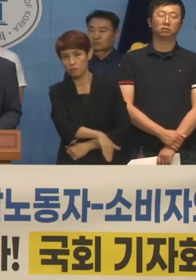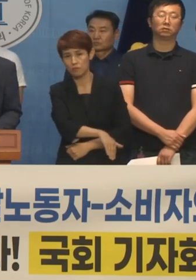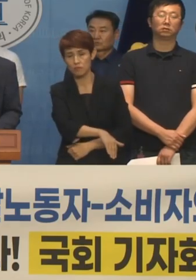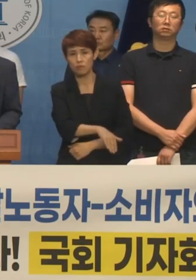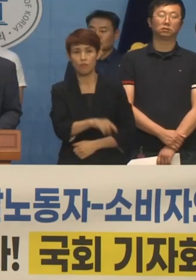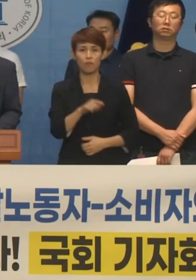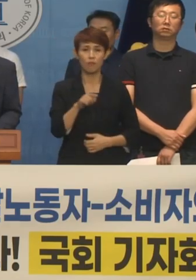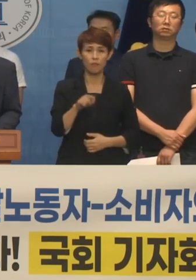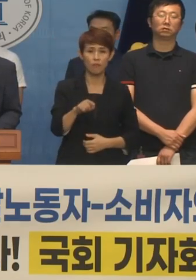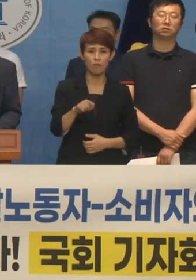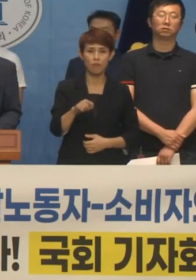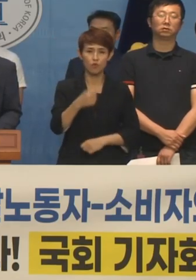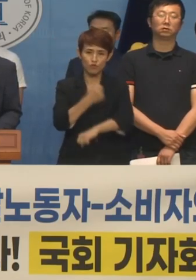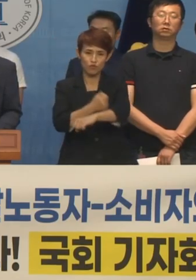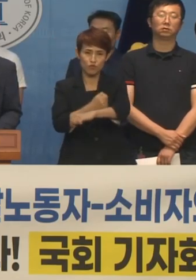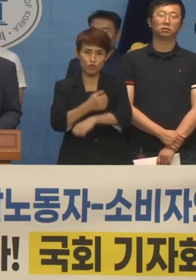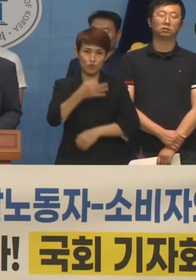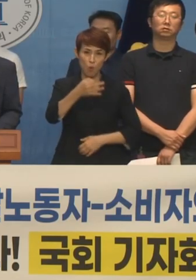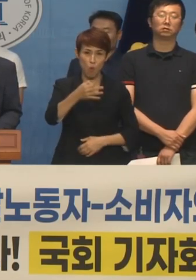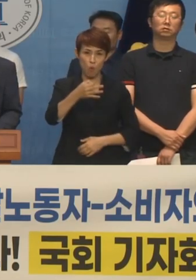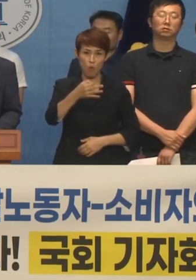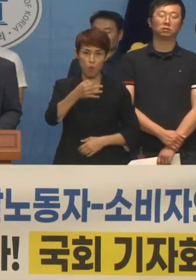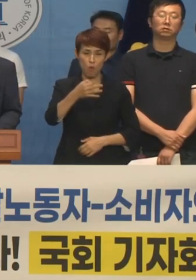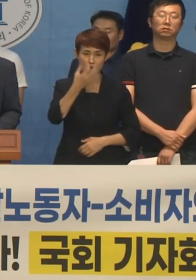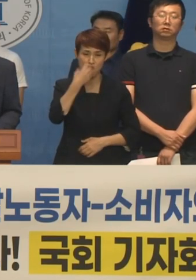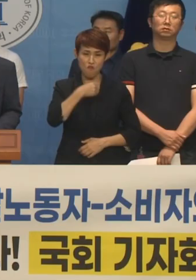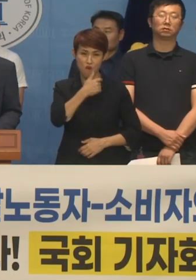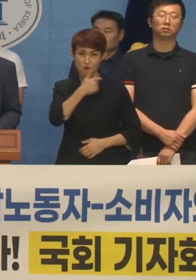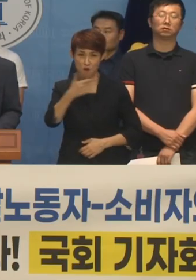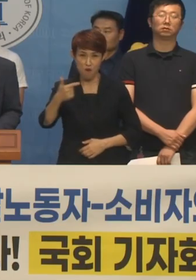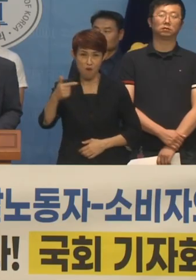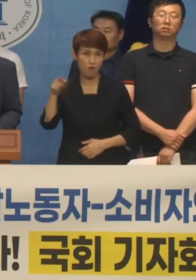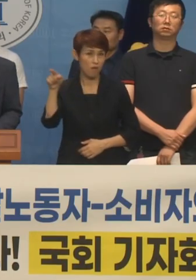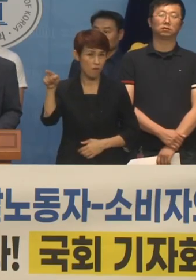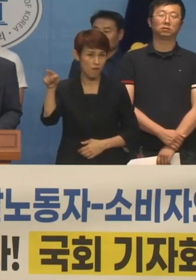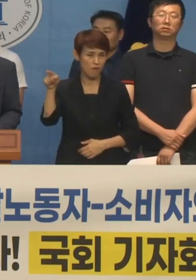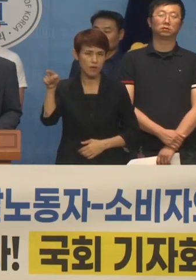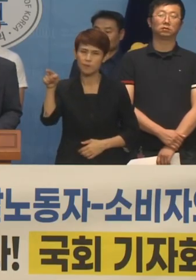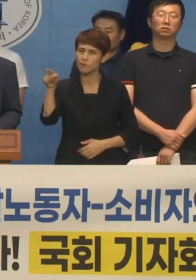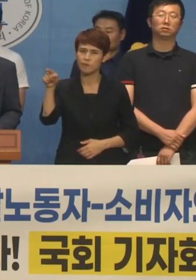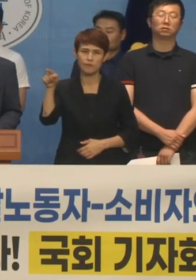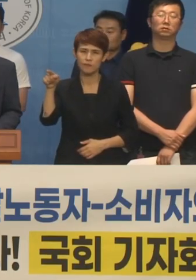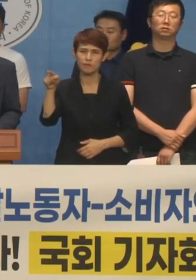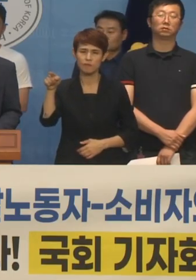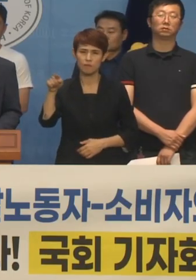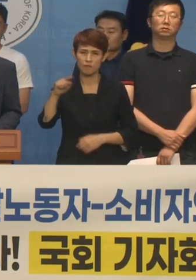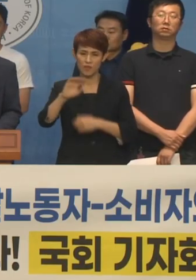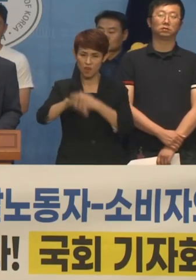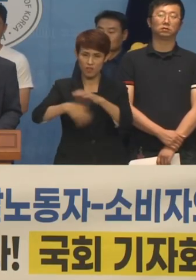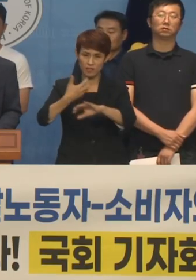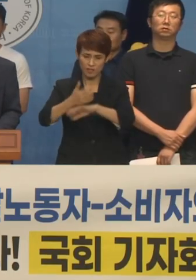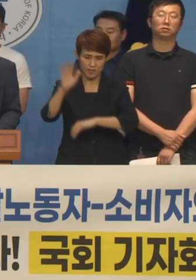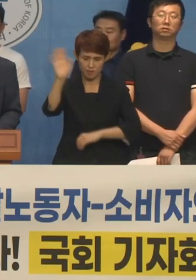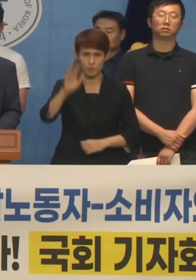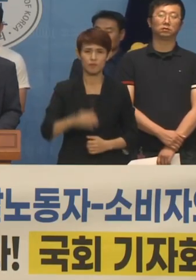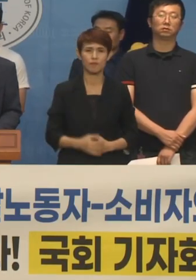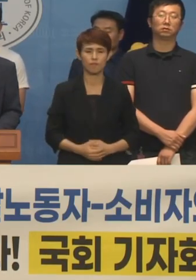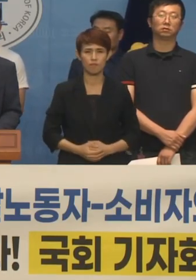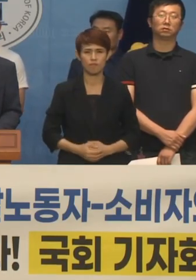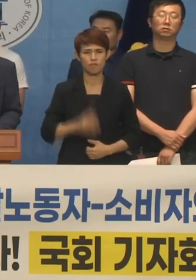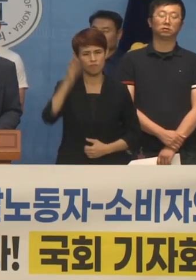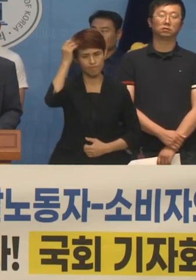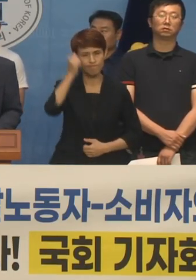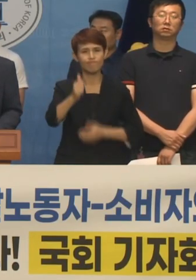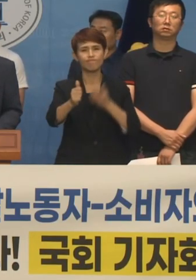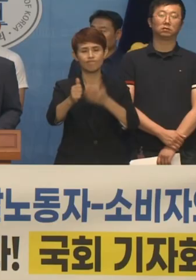사이에 수수료로 가장 많은 이득을 가져가는 행태는 더 이상 혁신이 아님을 명심해야